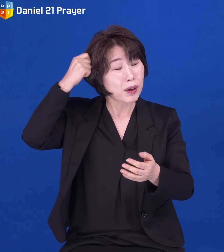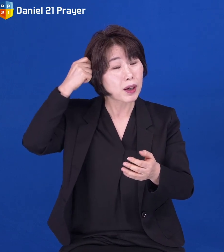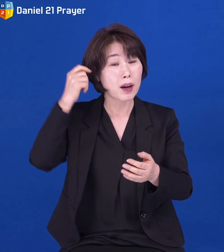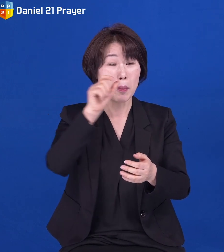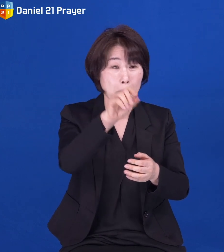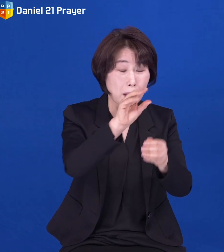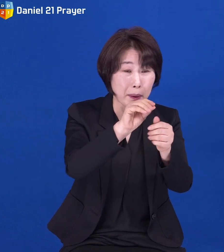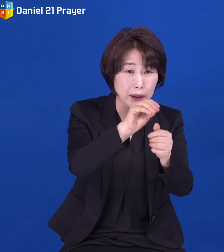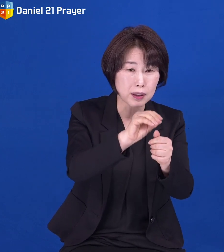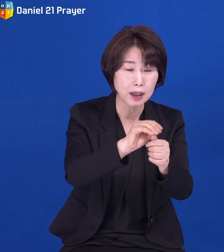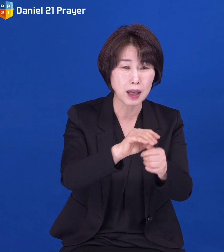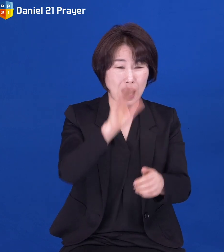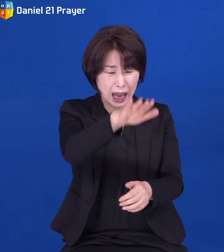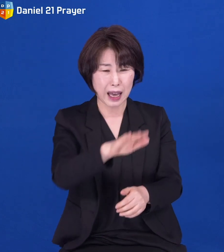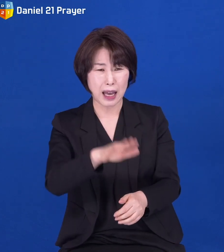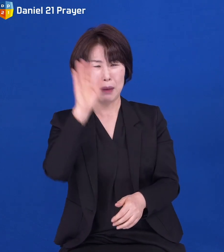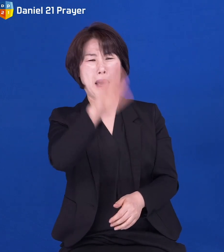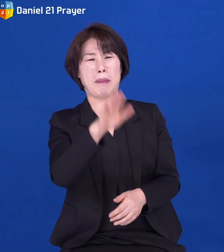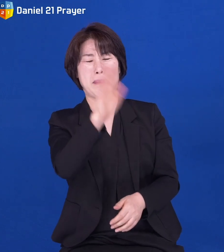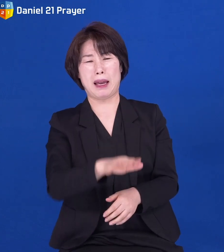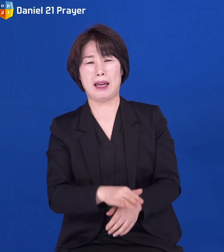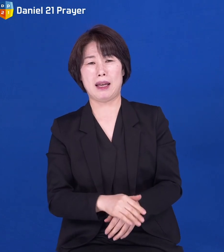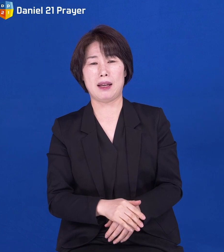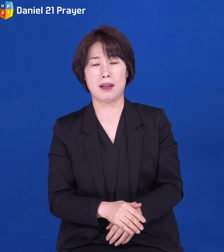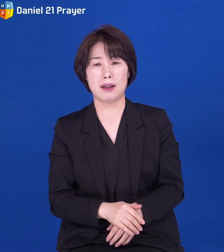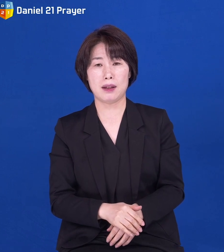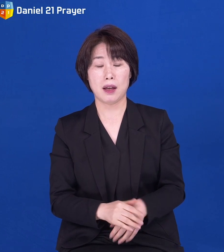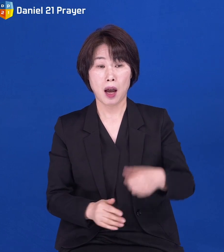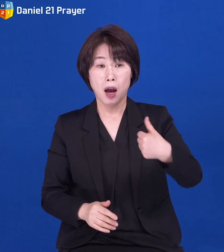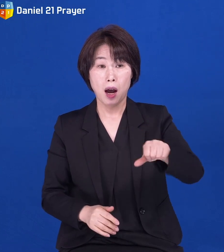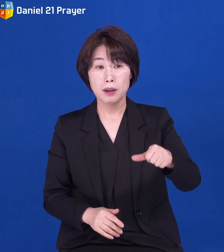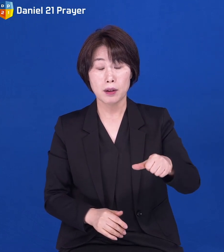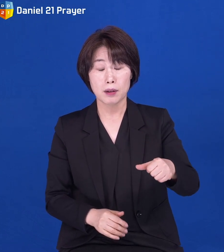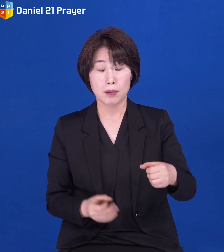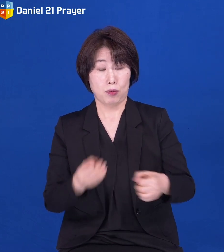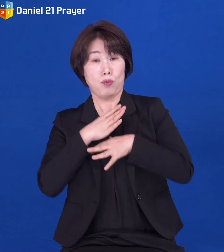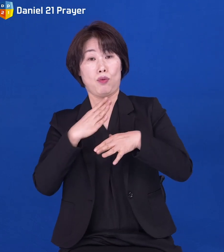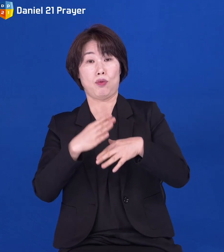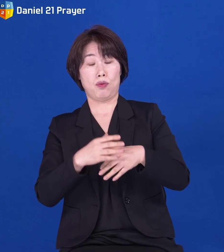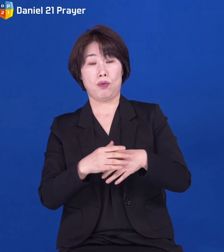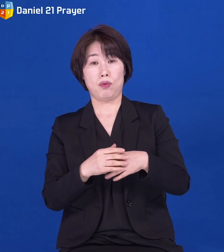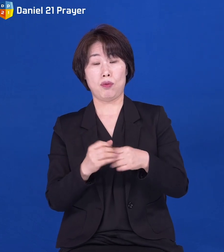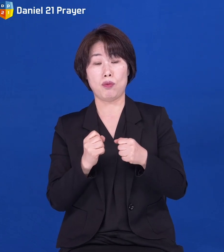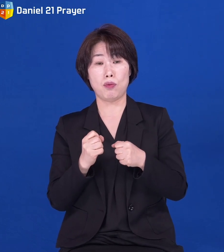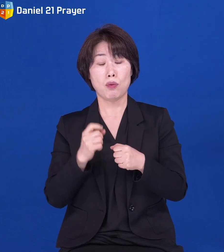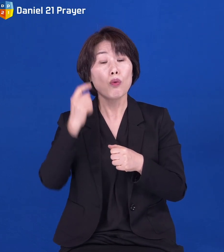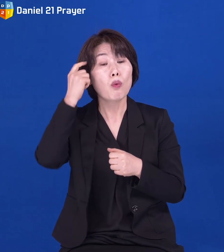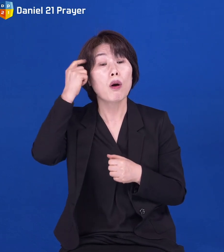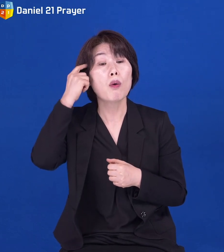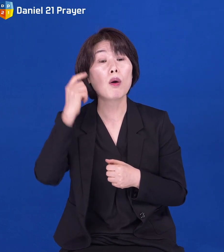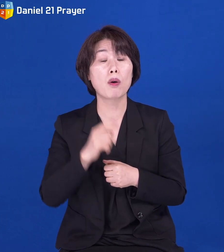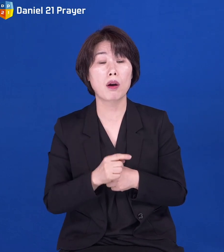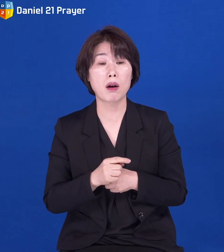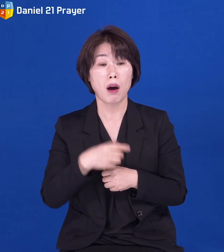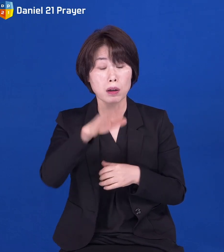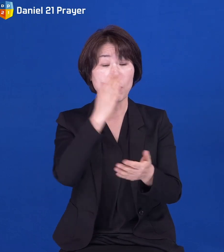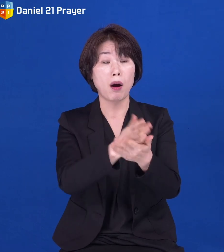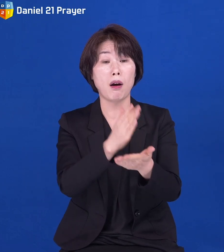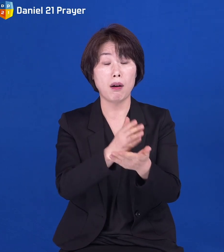나. 야, 너 오지 말랬지? 소리가 나는 거예요. 그래서 얘가 미니가 막 튀어나오는 거야. 그래서 딱 보고 야, 너 왜 그래? 가지 말랬잖아. 딱